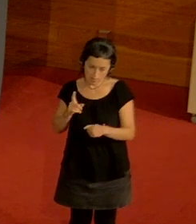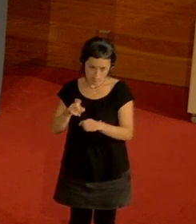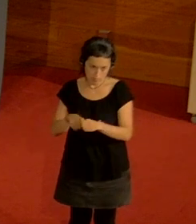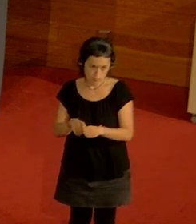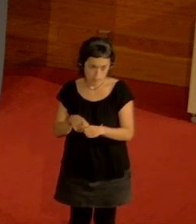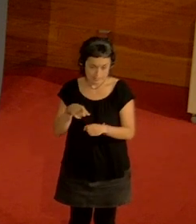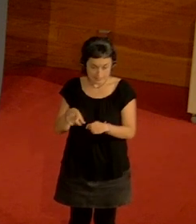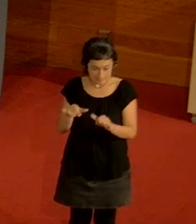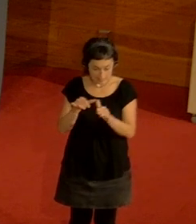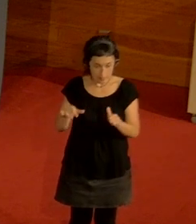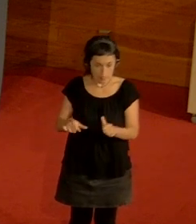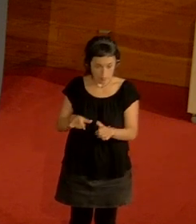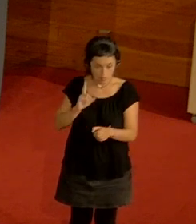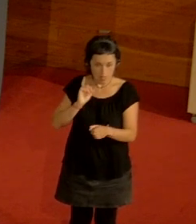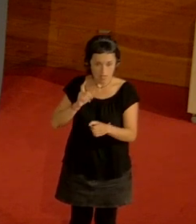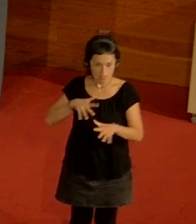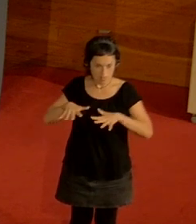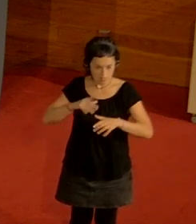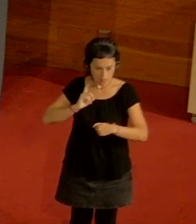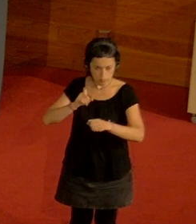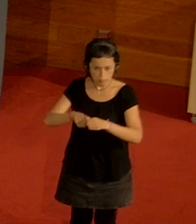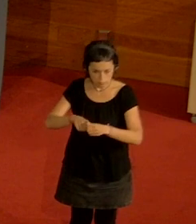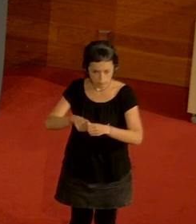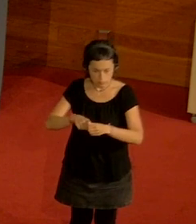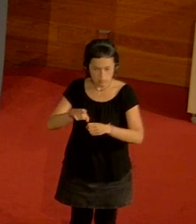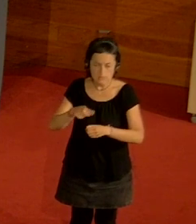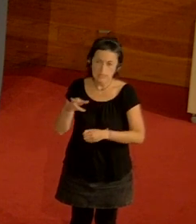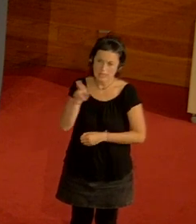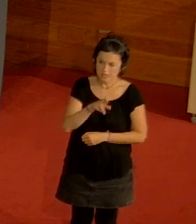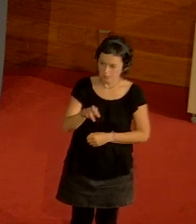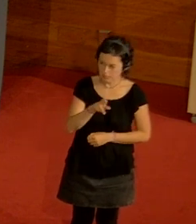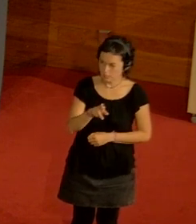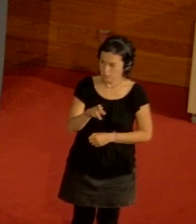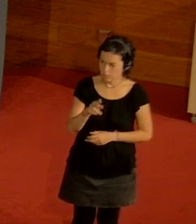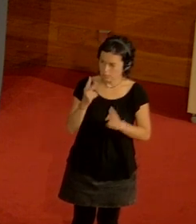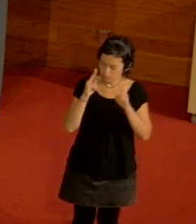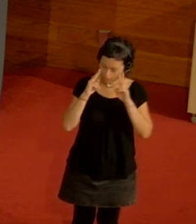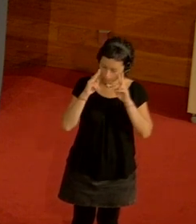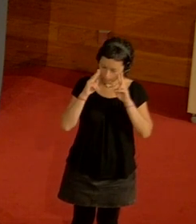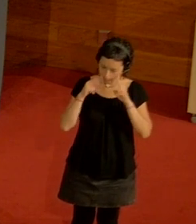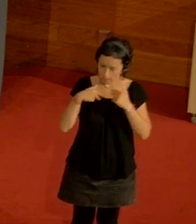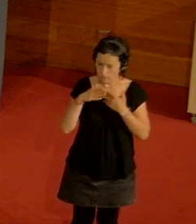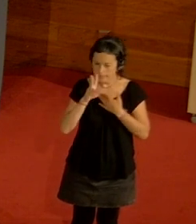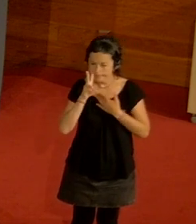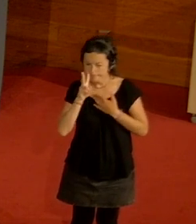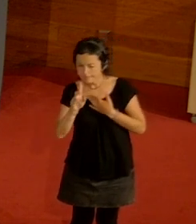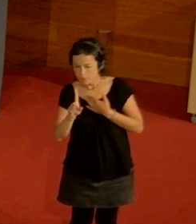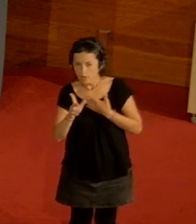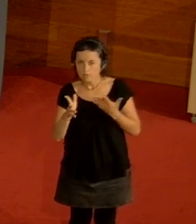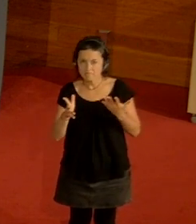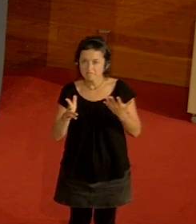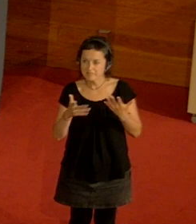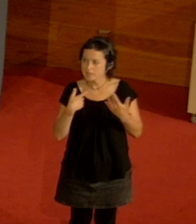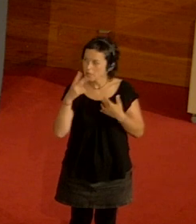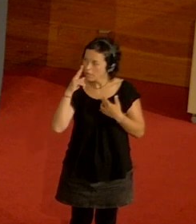implican de manera activa insisto el ver el dejar de mirar al frente y el mirar a